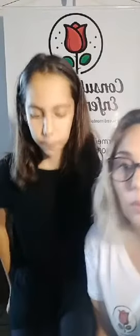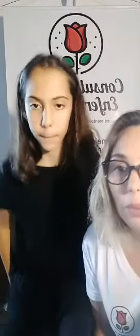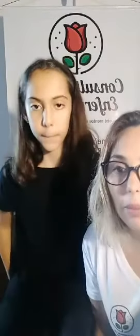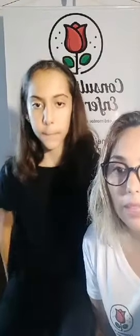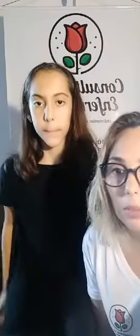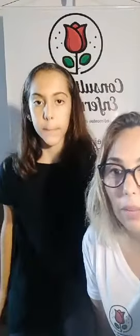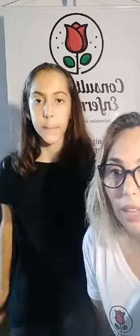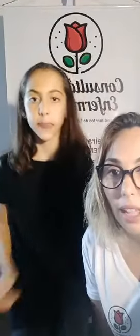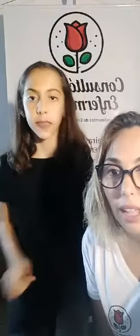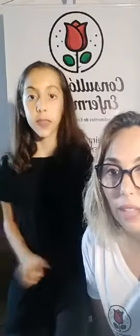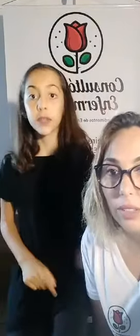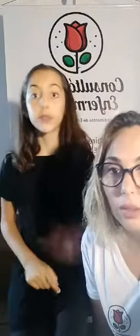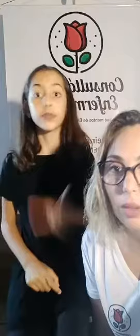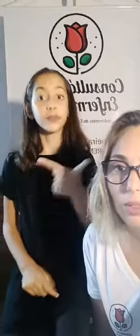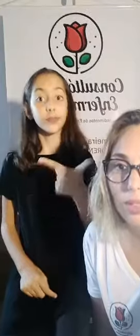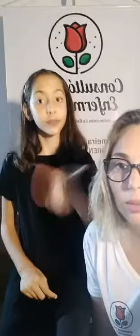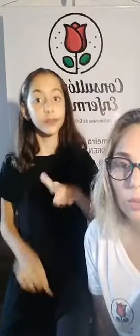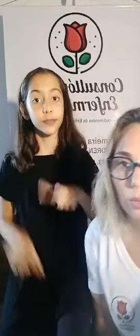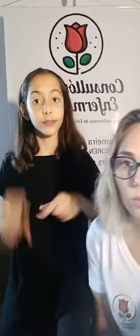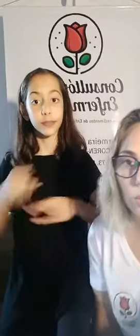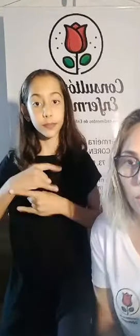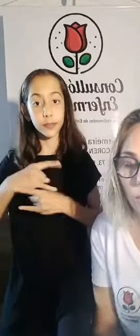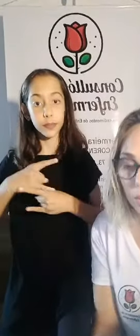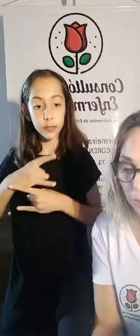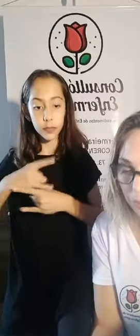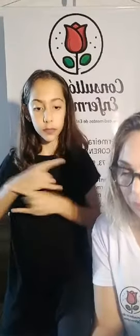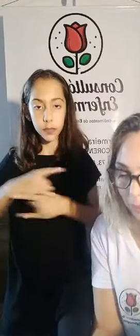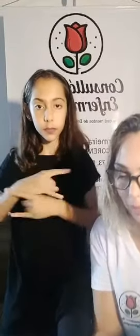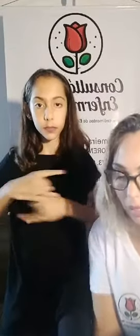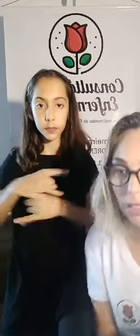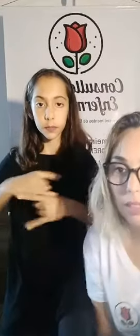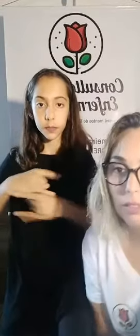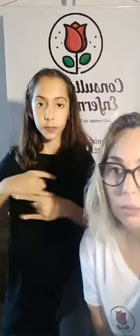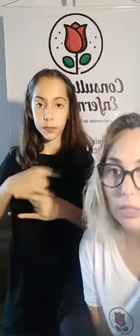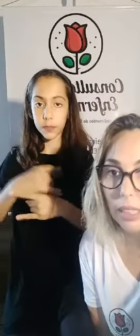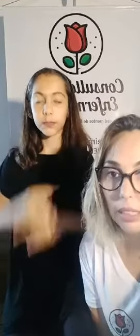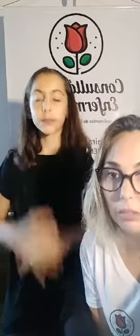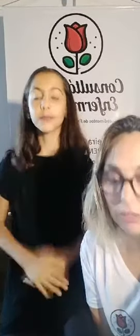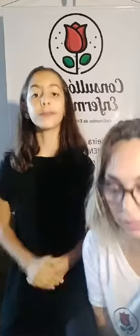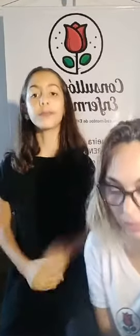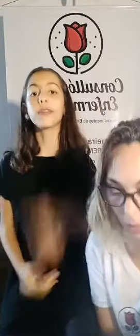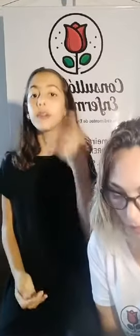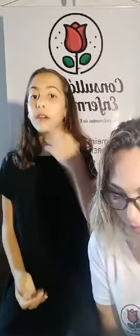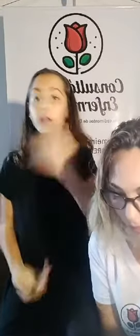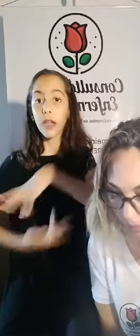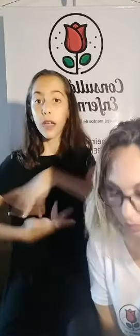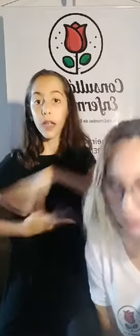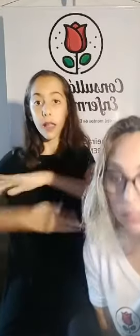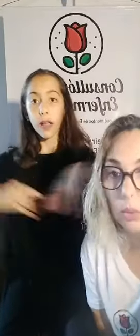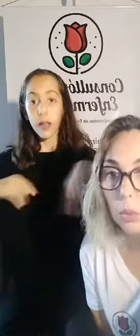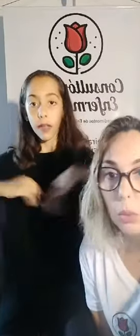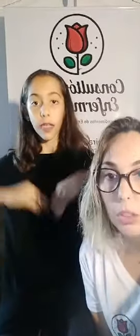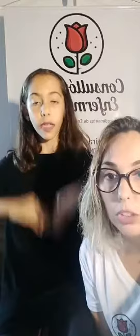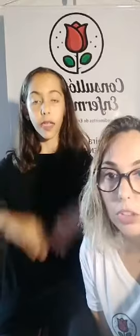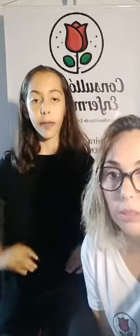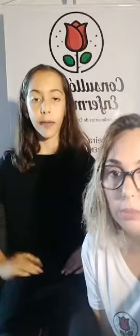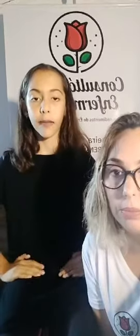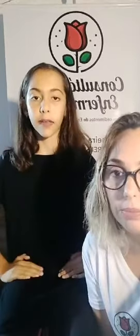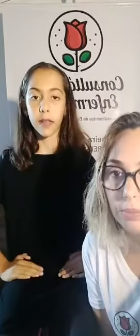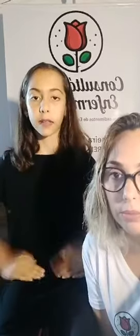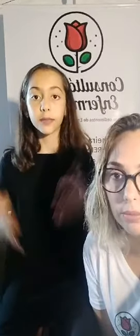Iniciando mais uma live do Rosa Consultório. Vamos aqui fixar o tema desta